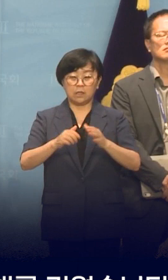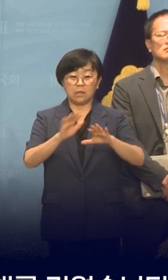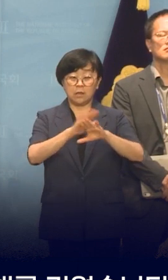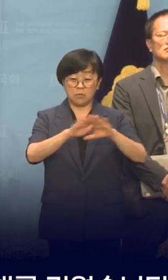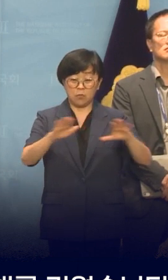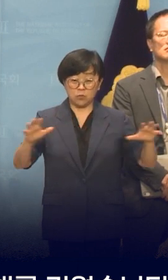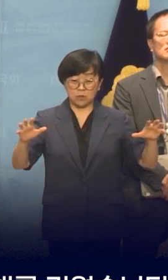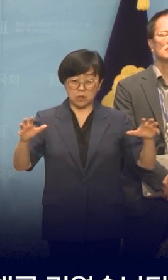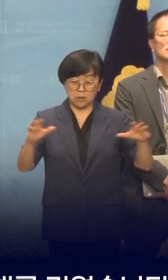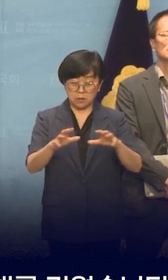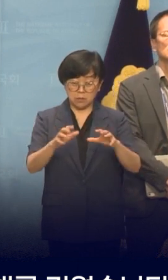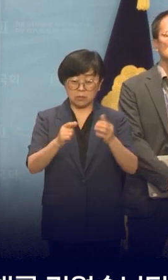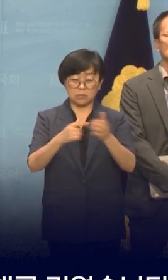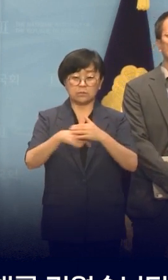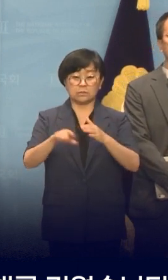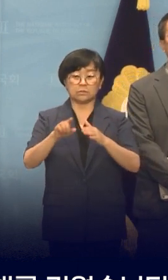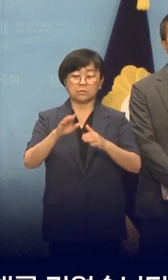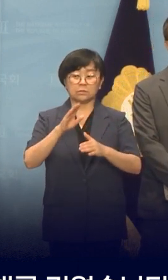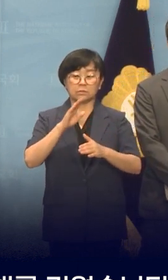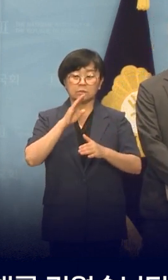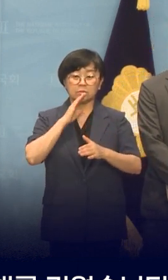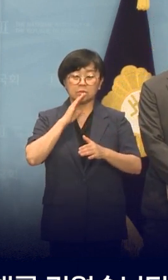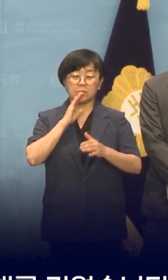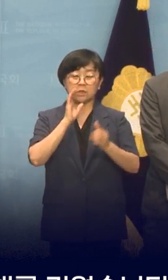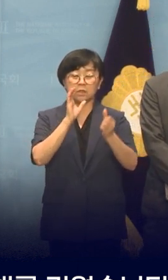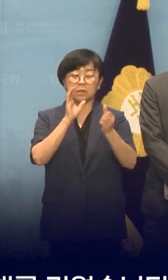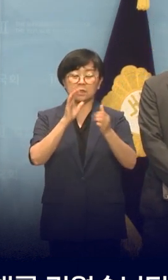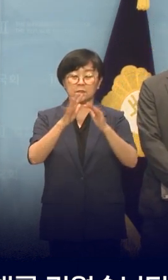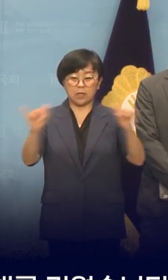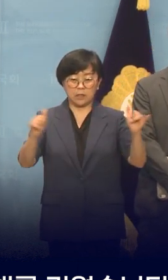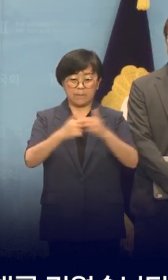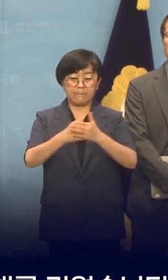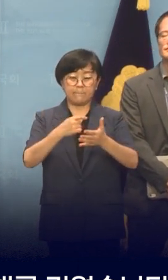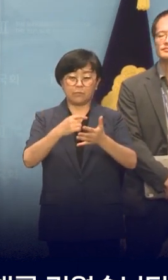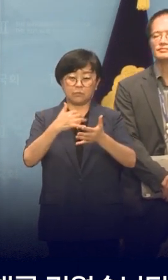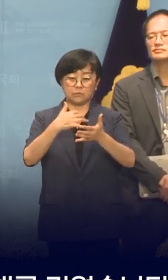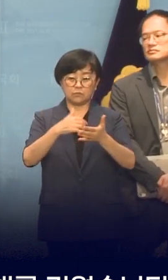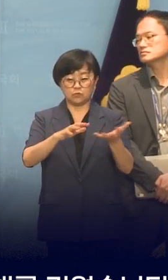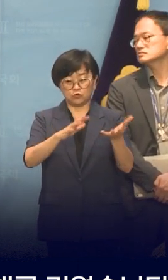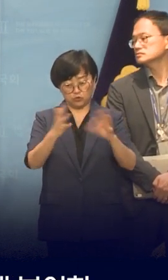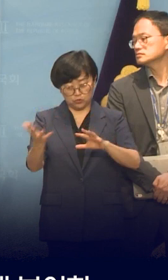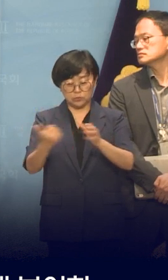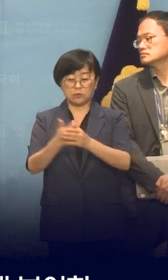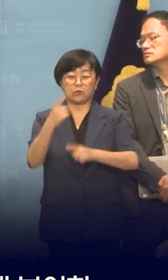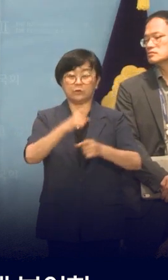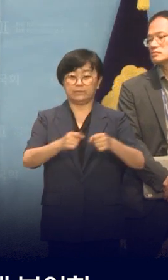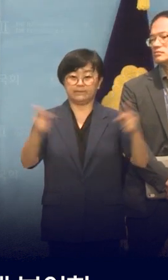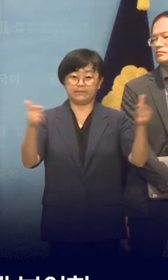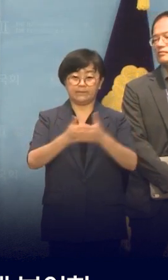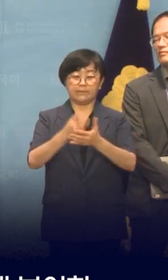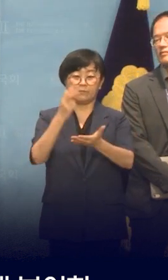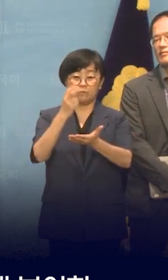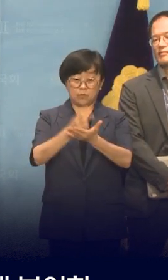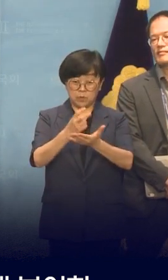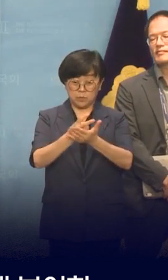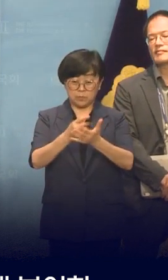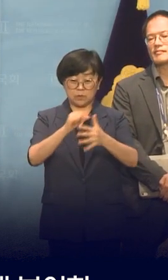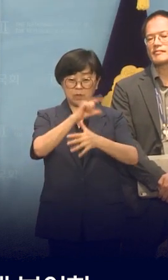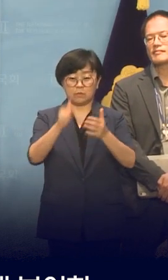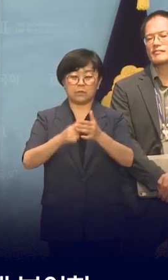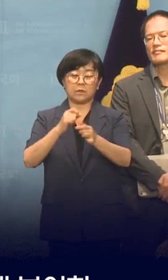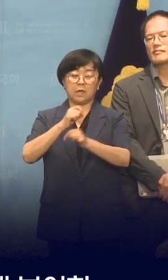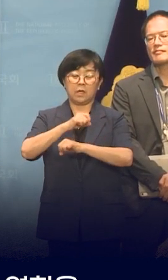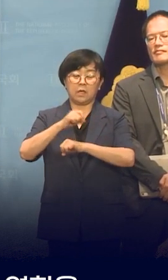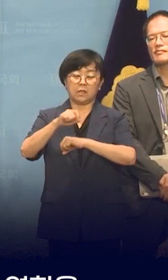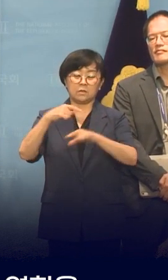대응하는 것도 실기해서 인명 피해를 키웠습니다 헌법과 법률이 행안부